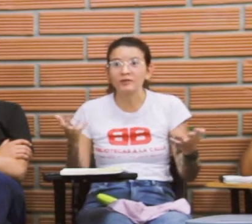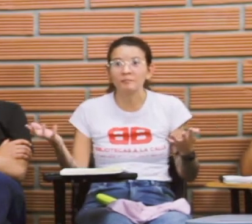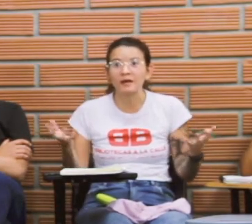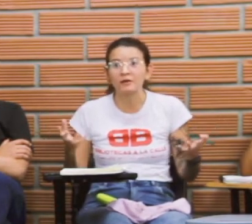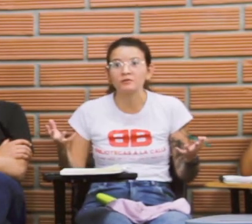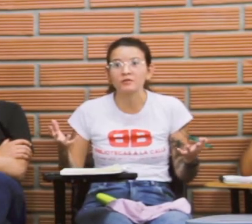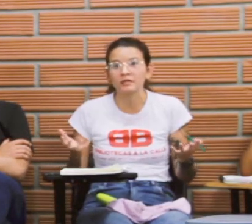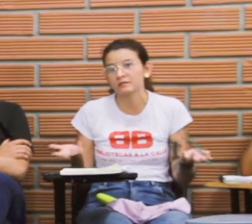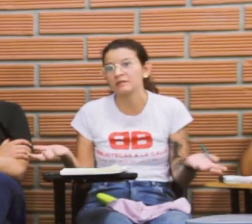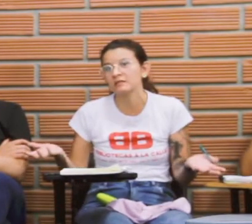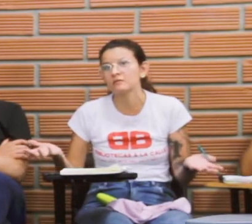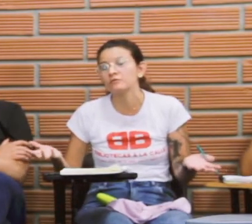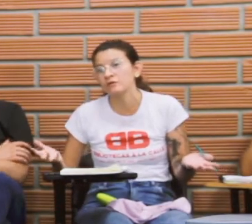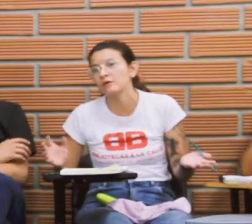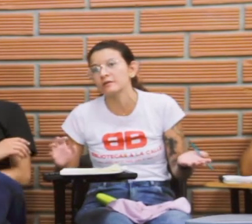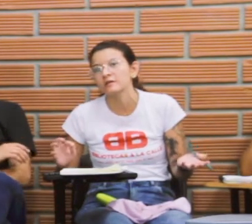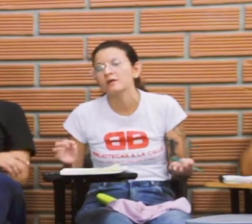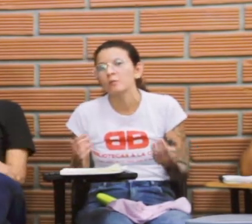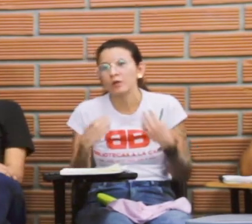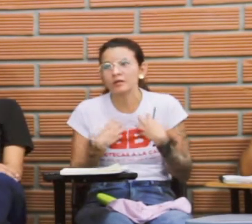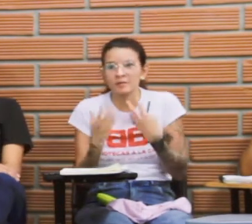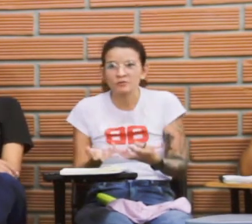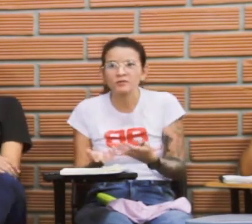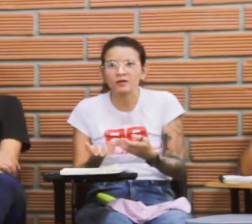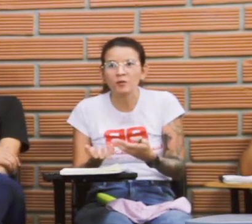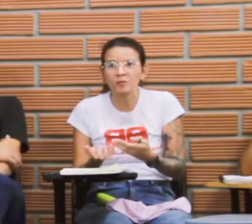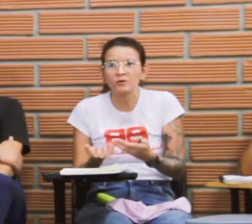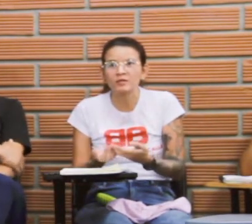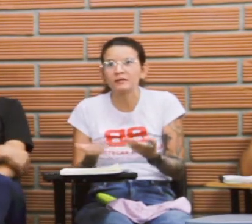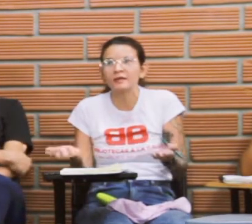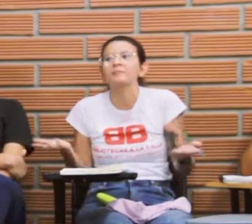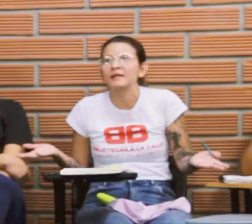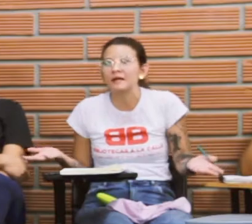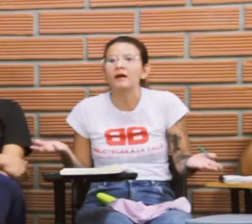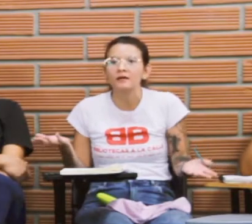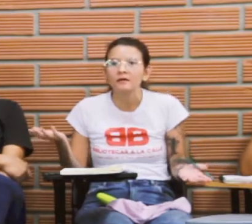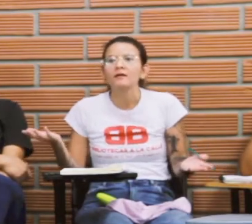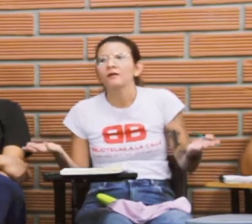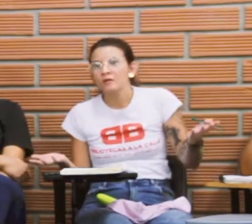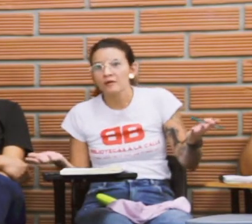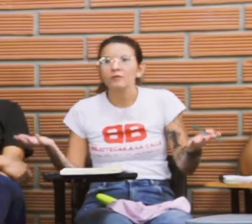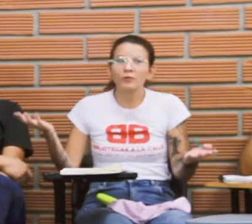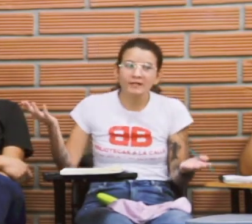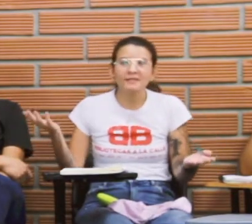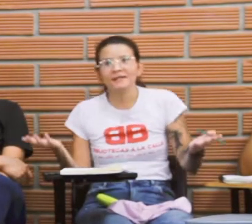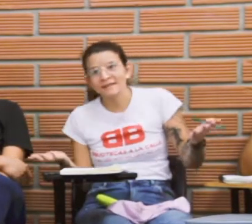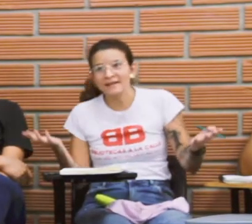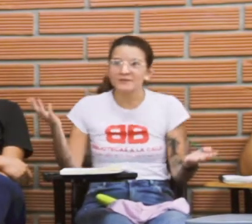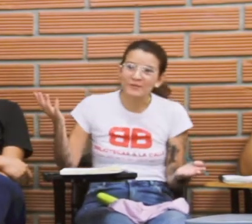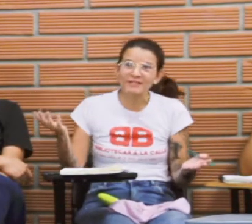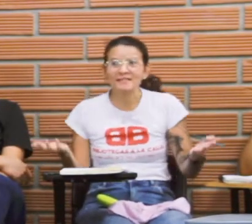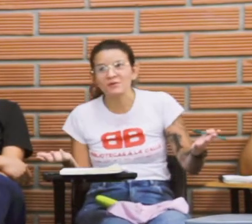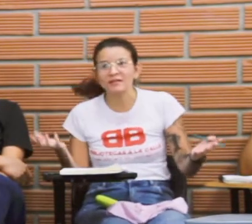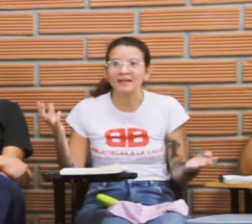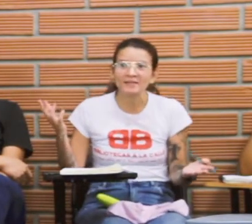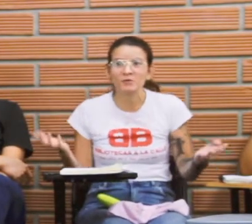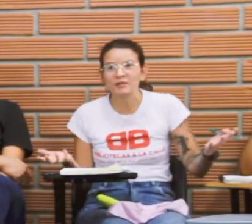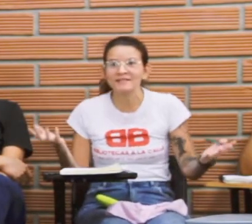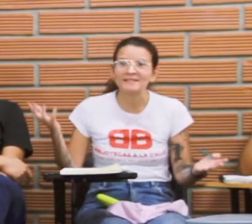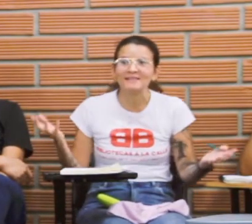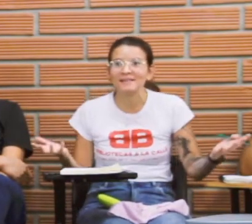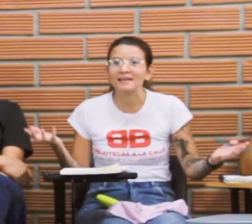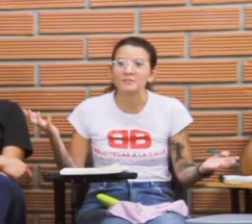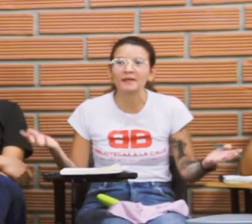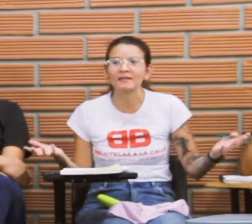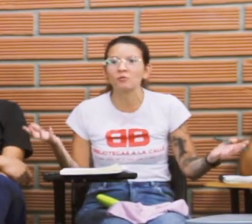ser contemplados en estas discusiones, porque también su estar como docente implica unas inequidades o unas desigualdades o